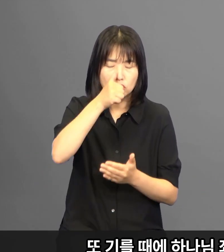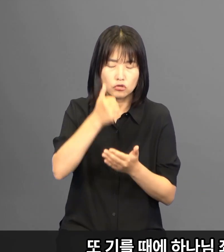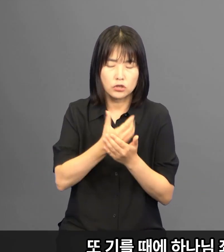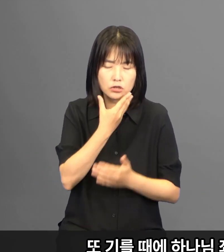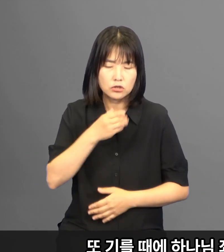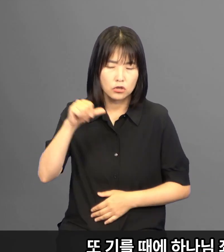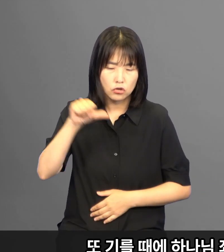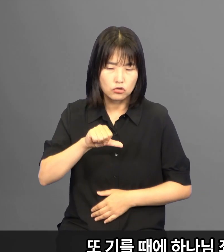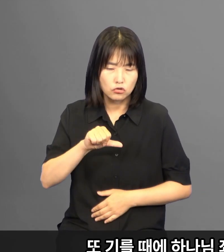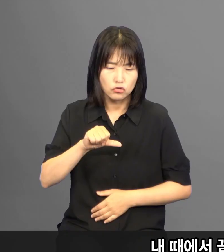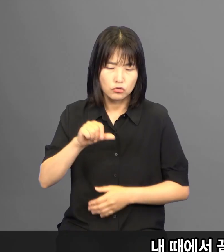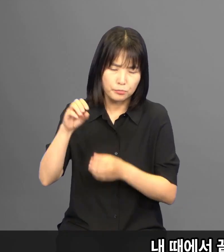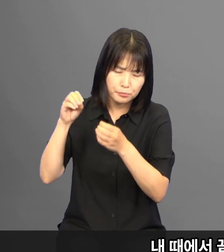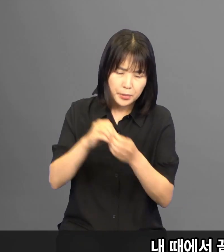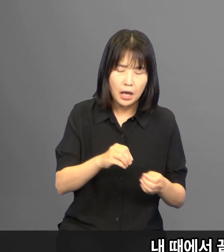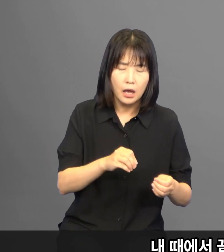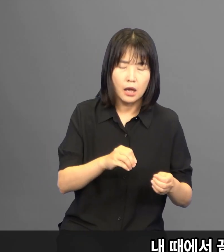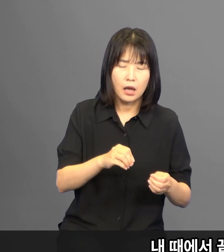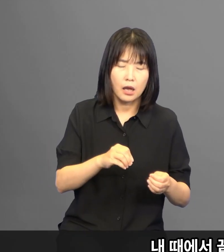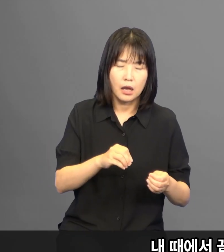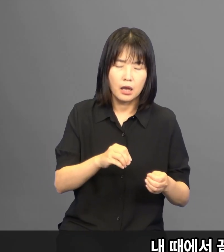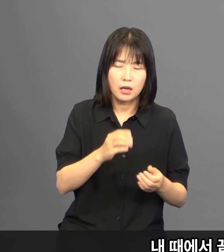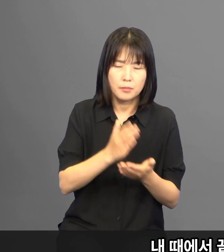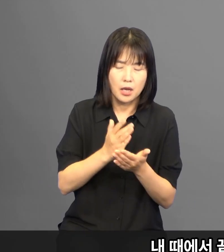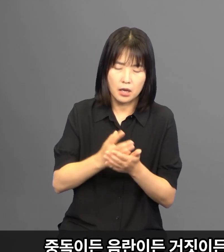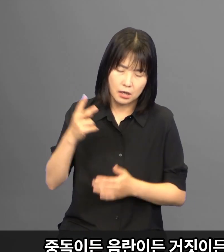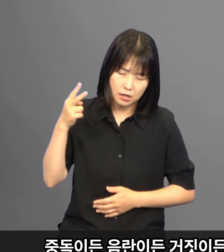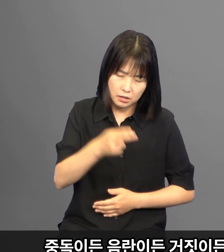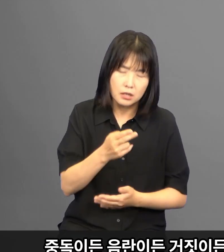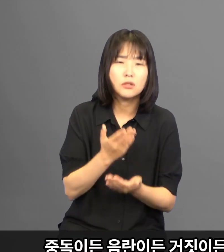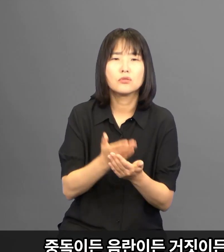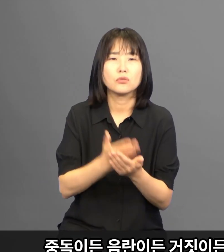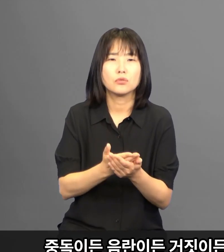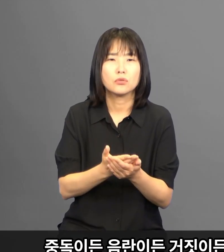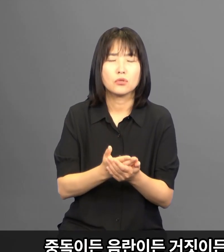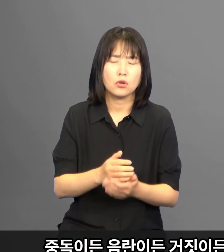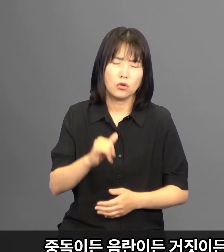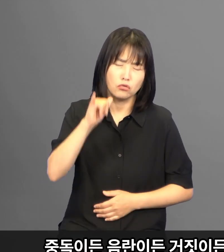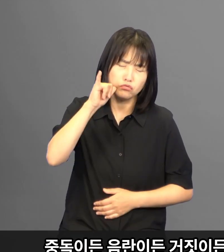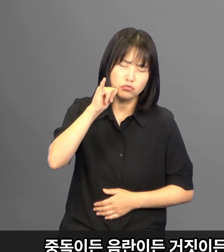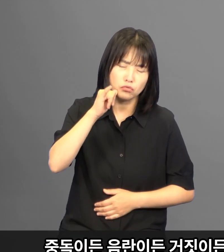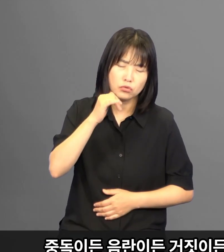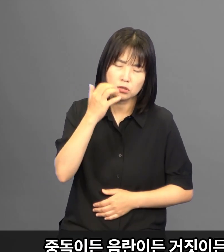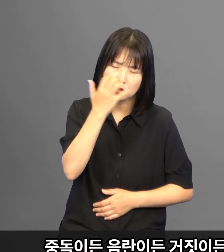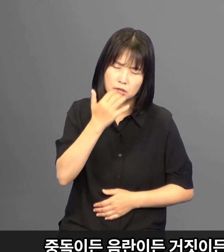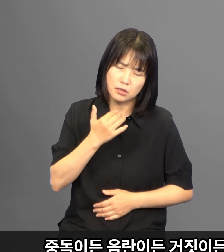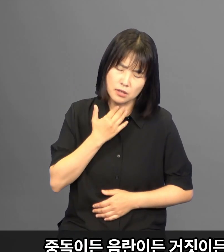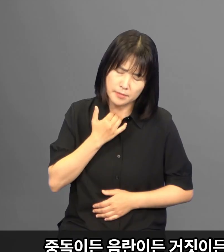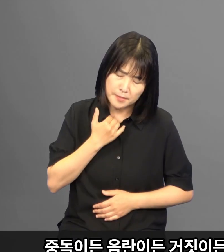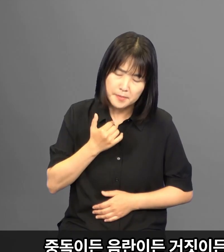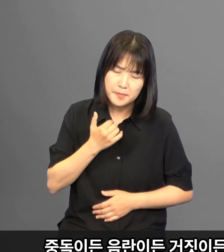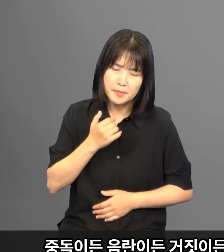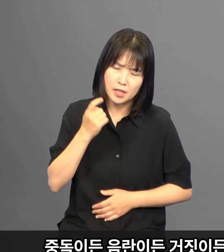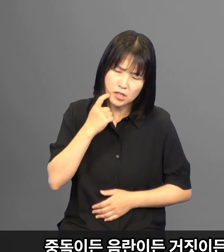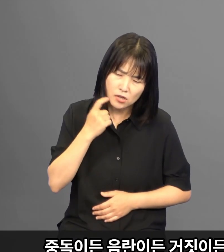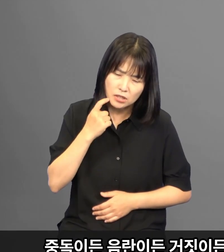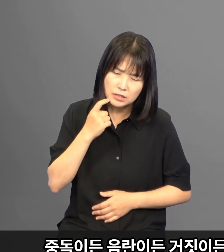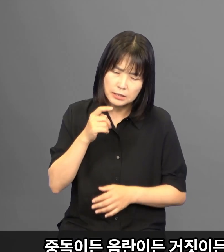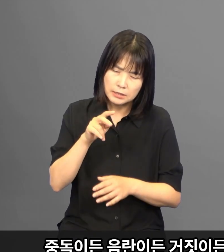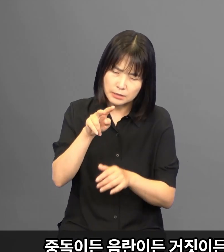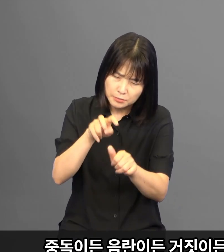흘러가지 않도록 내 때에서 끝내게 해주십시오. 중독이든 음란이든 거짓이든 증오든